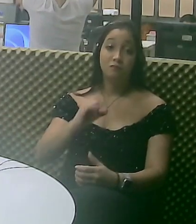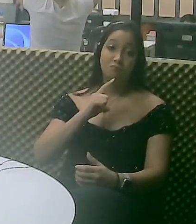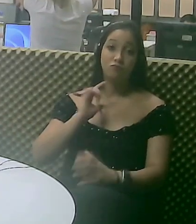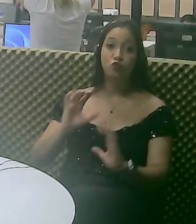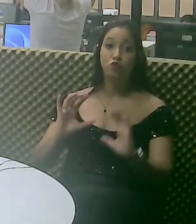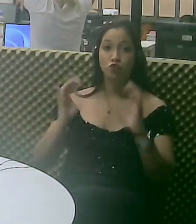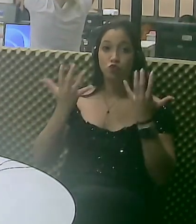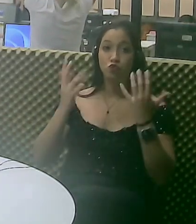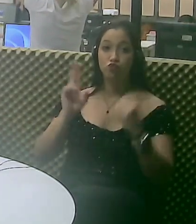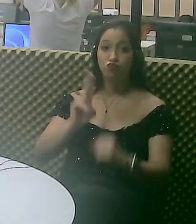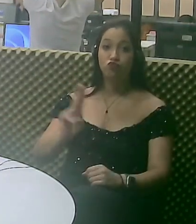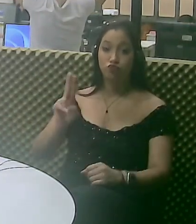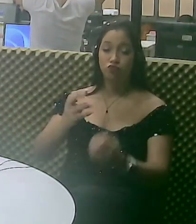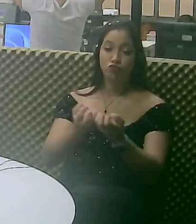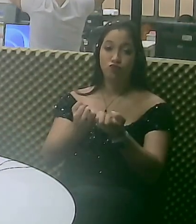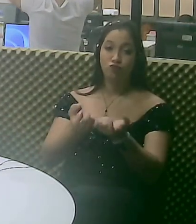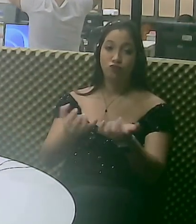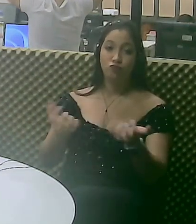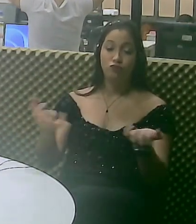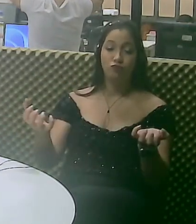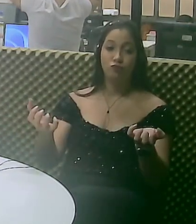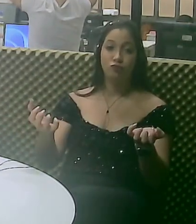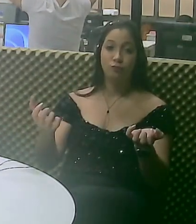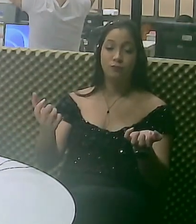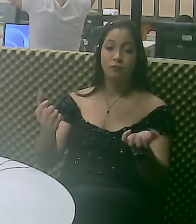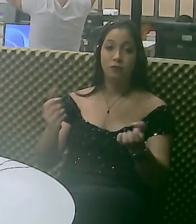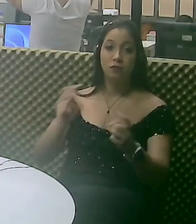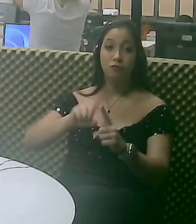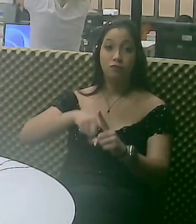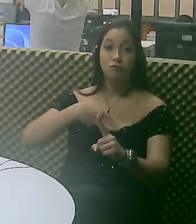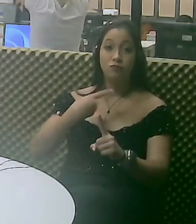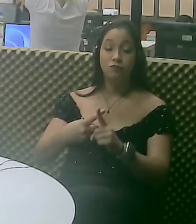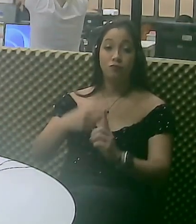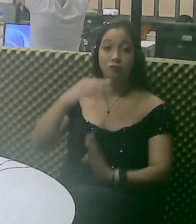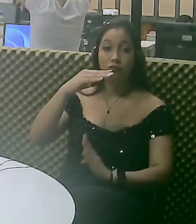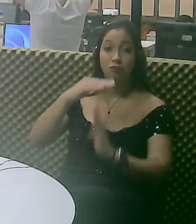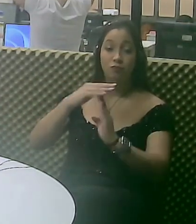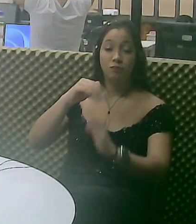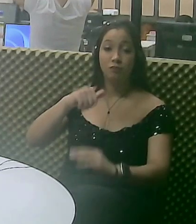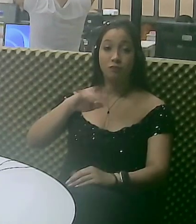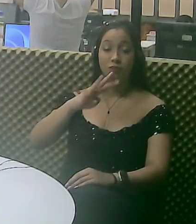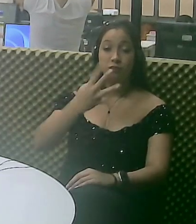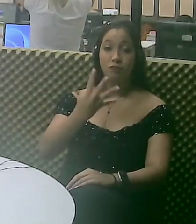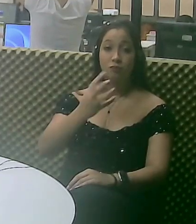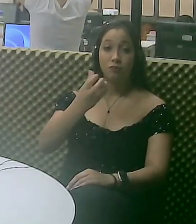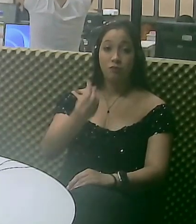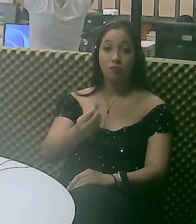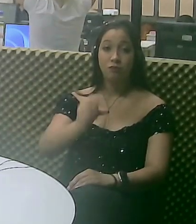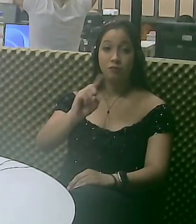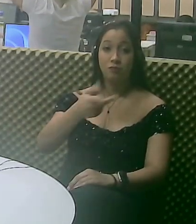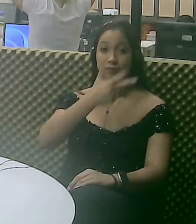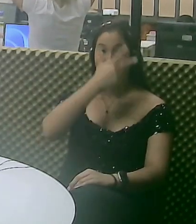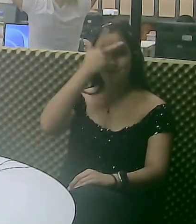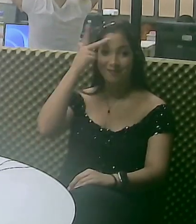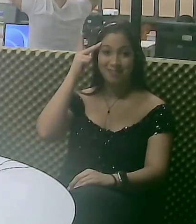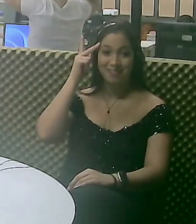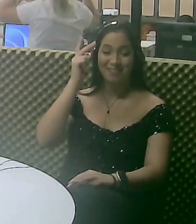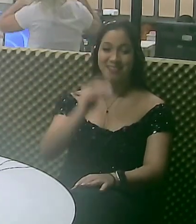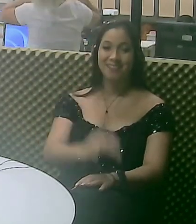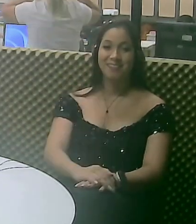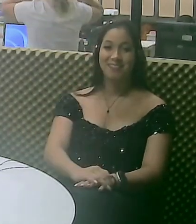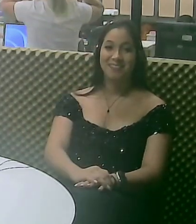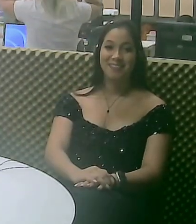shows, com a utilização do gramado pelo público, esse número aumenta e pode chegar a mais de 46 mil pessoas.